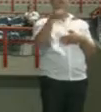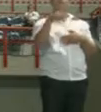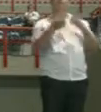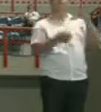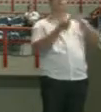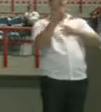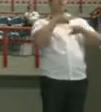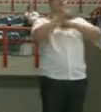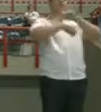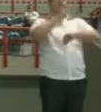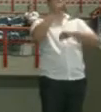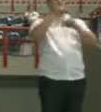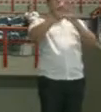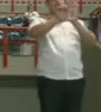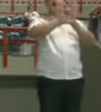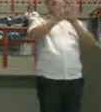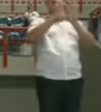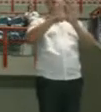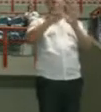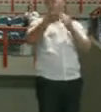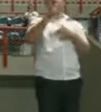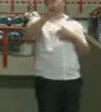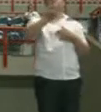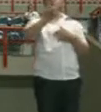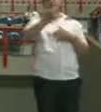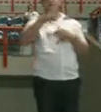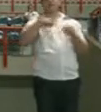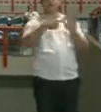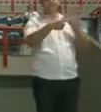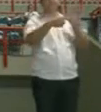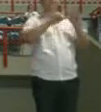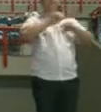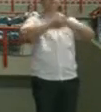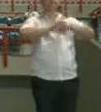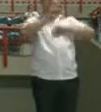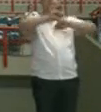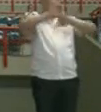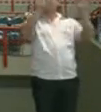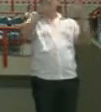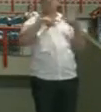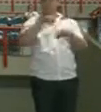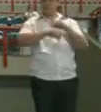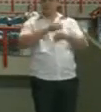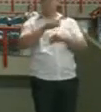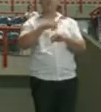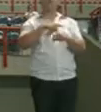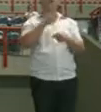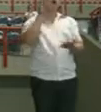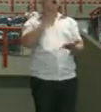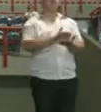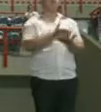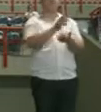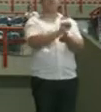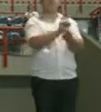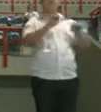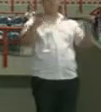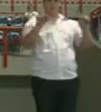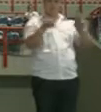surge uma lei, a lei de 1850, que diz que acabou o tráfico